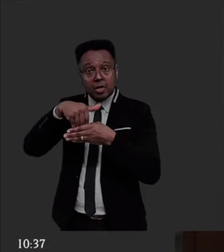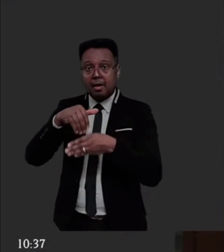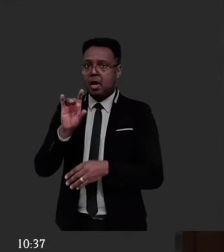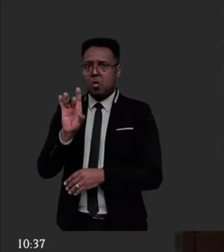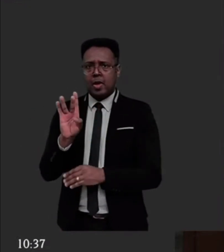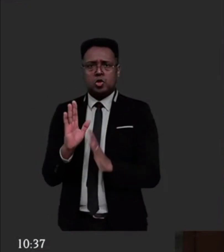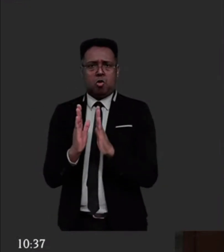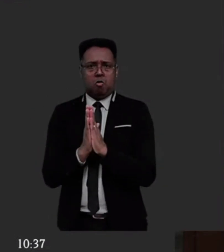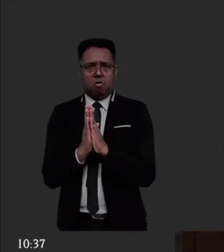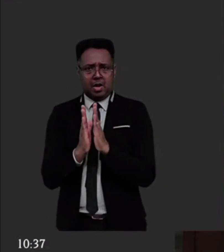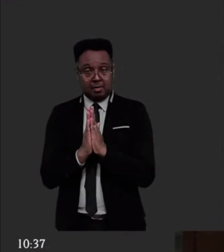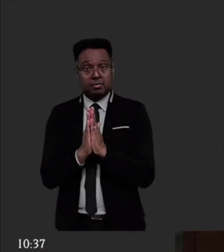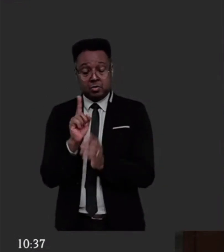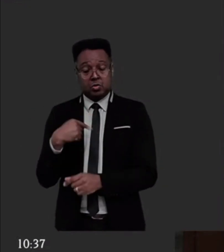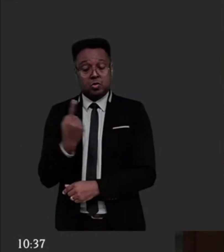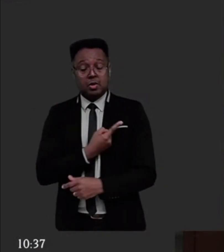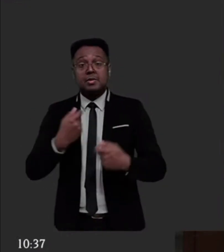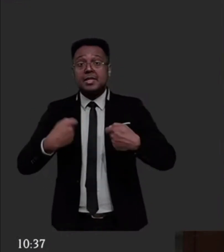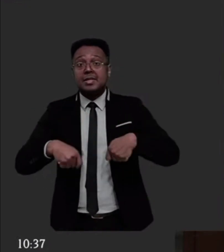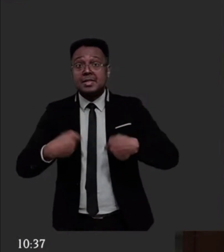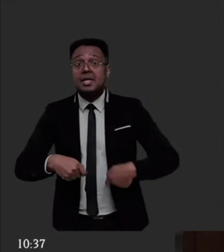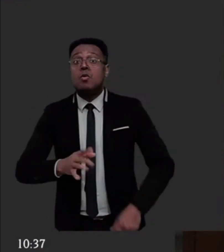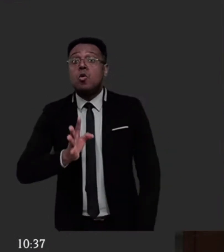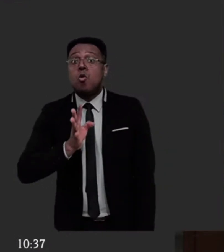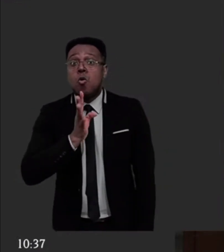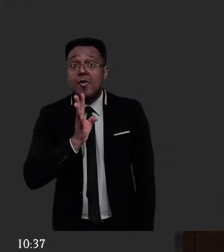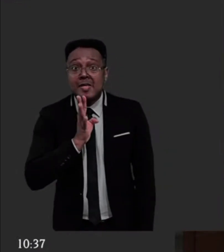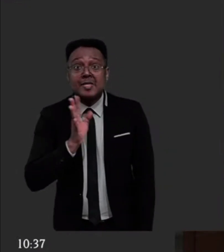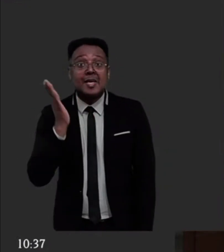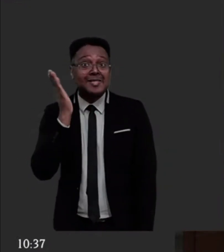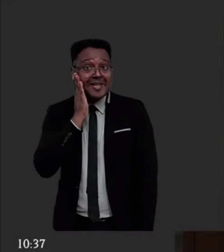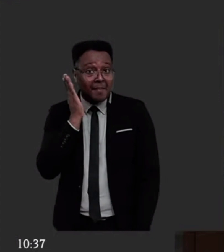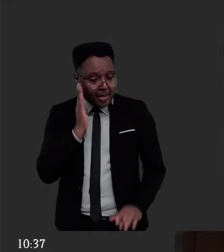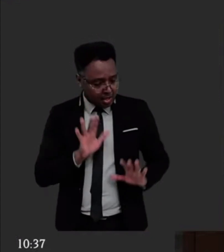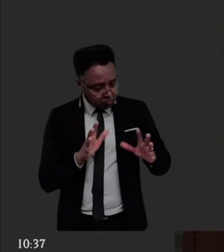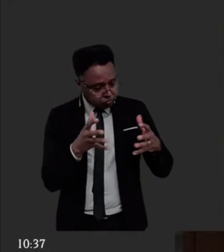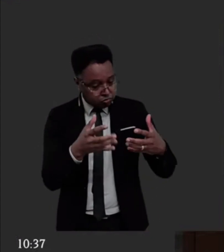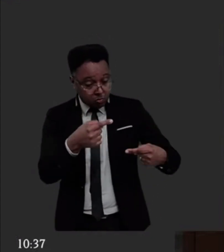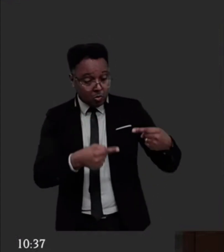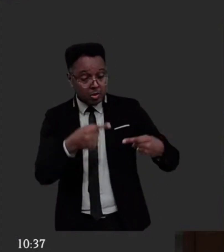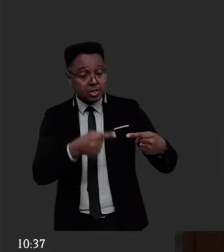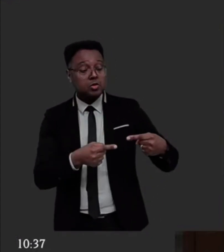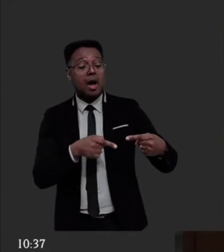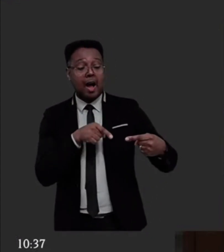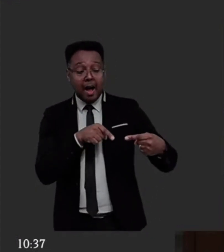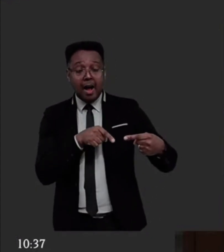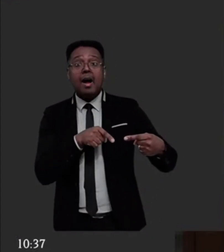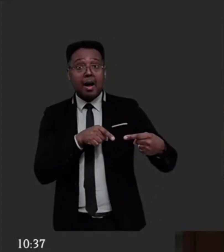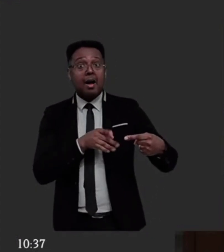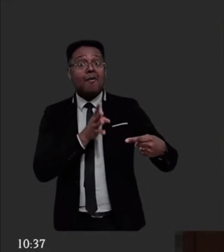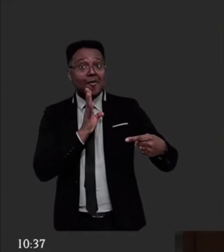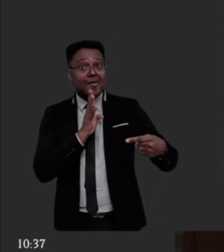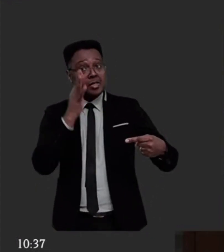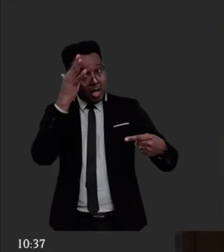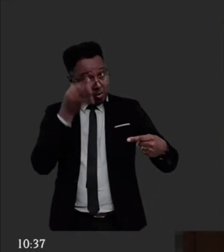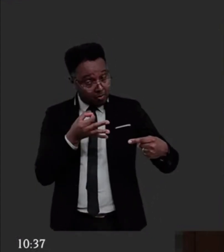Deus sem ter conhecimento. Precisamos ter conhecimento e orar a Deus para que nos guie a fim